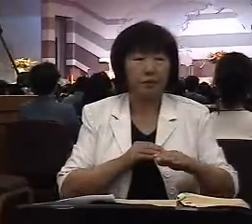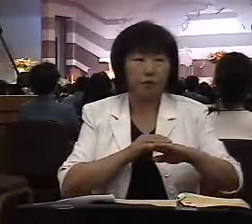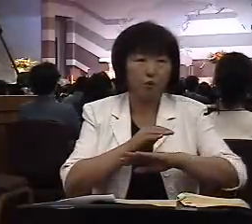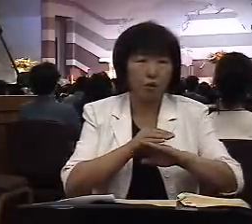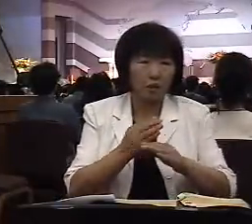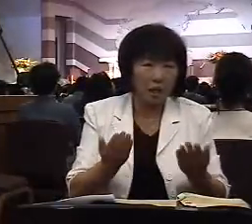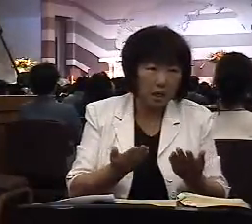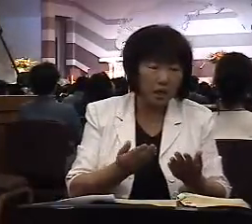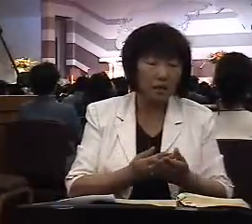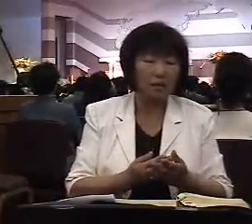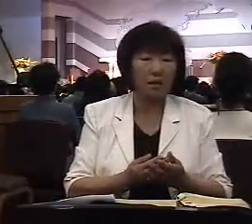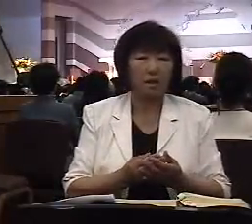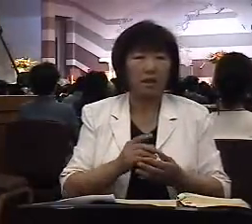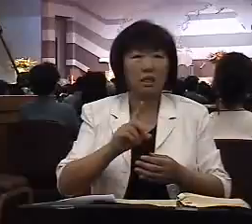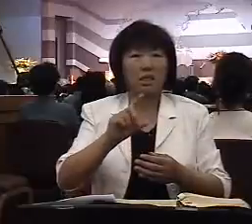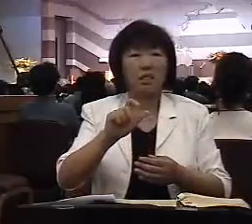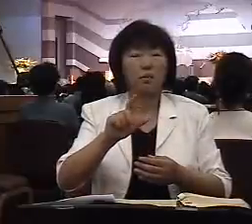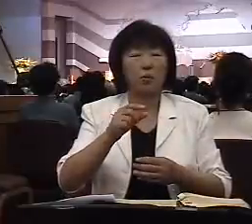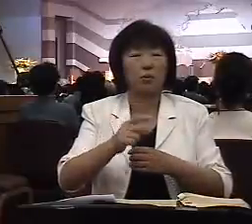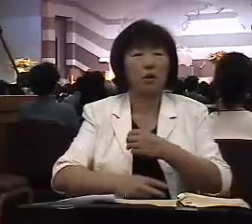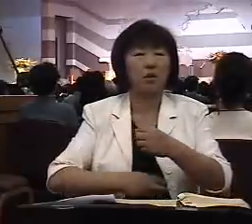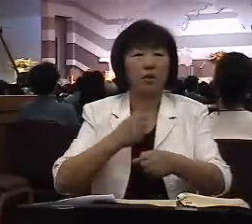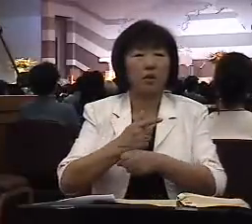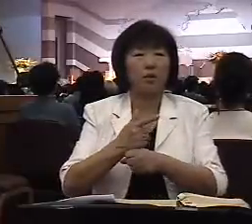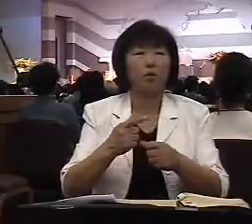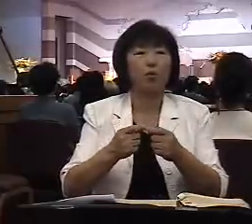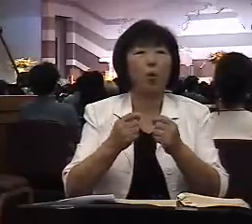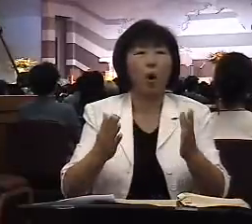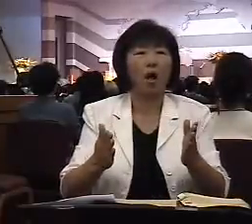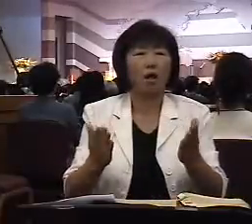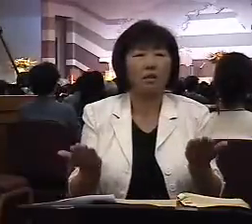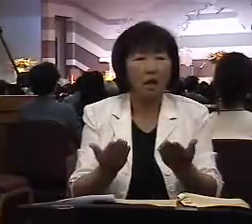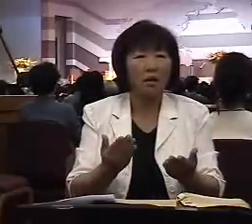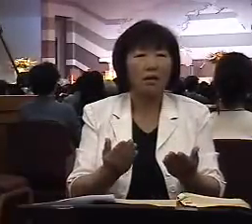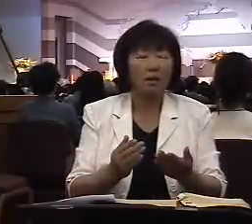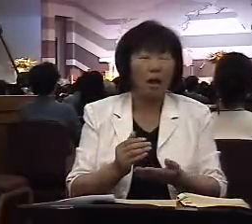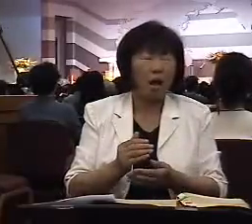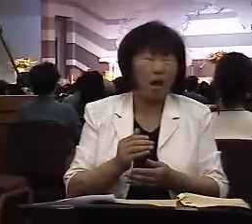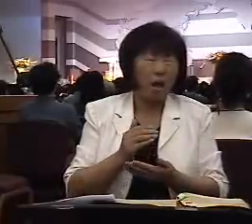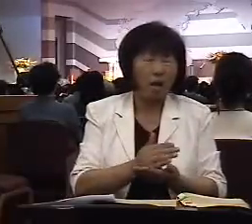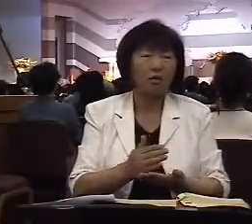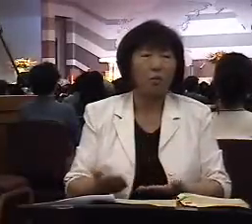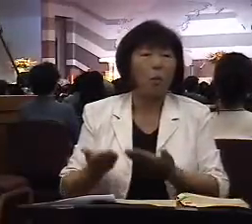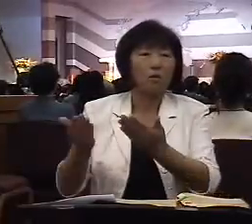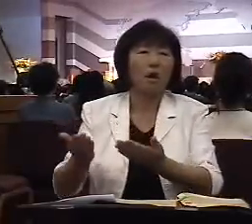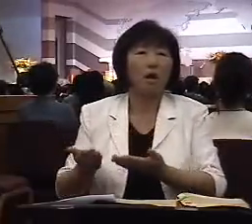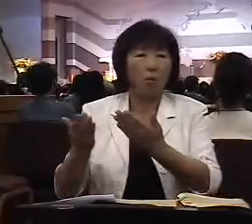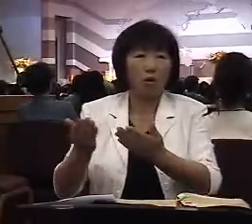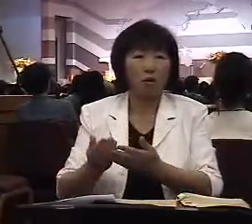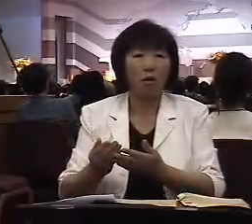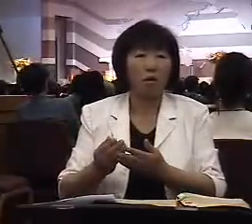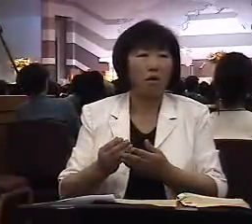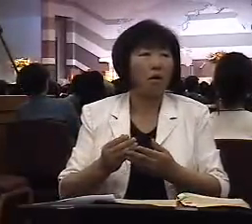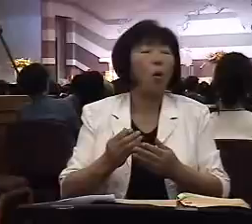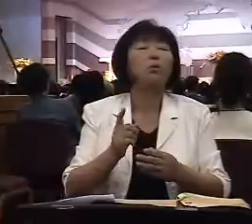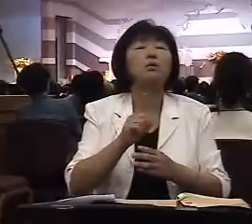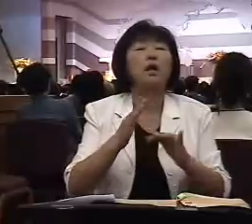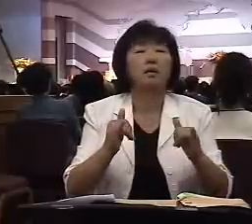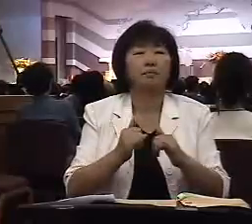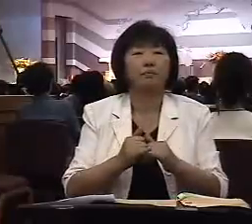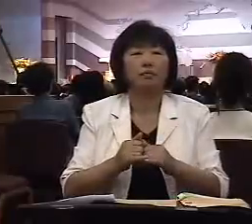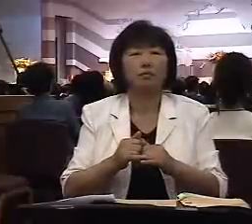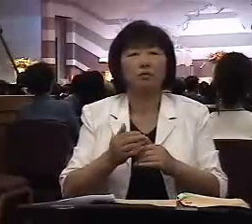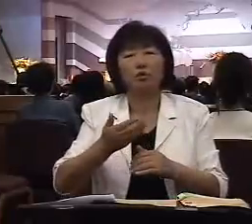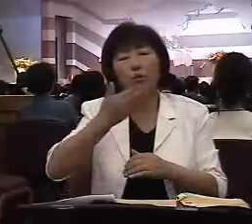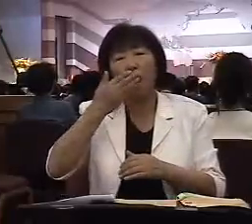주차사역의 어떤 분은 15년 동안 주차사역을 하십니다. 지금 주방에 10년 이상 사역하시는 분들도 있습니다.